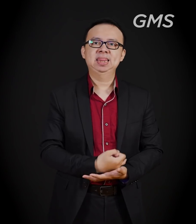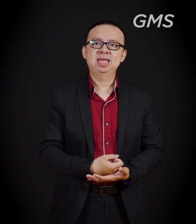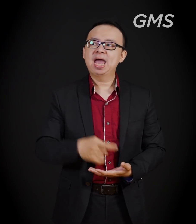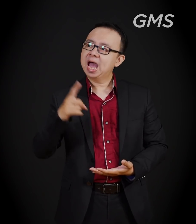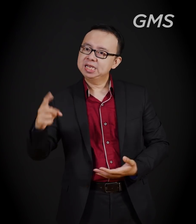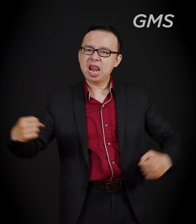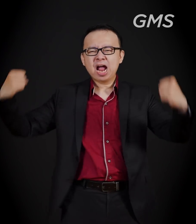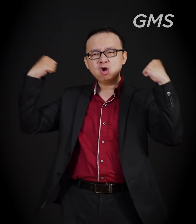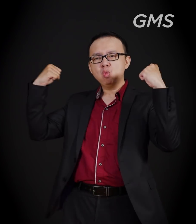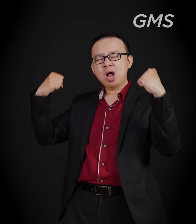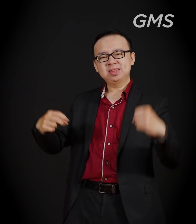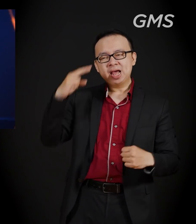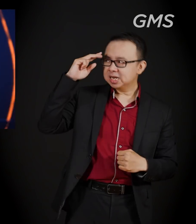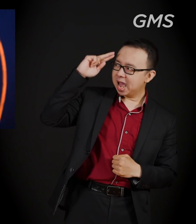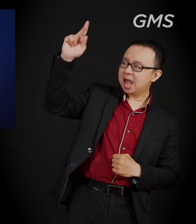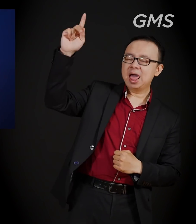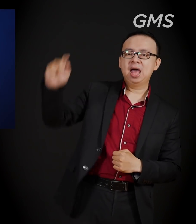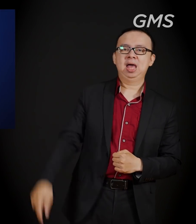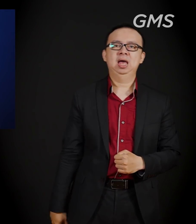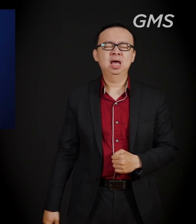adalah kekuatan Allah.